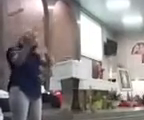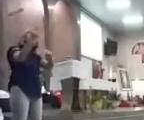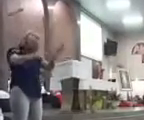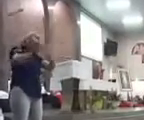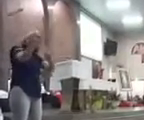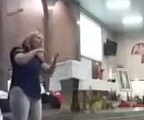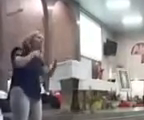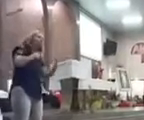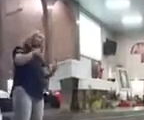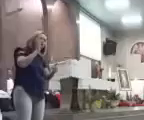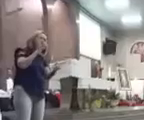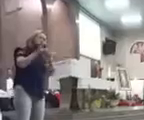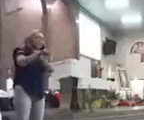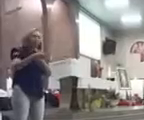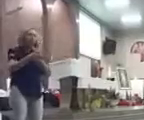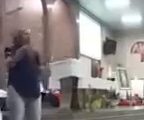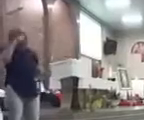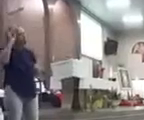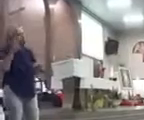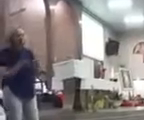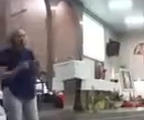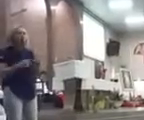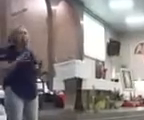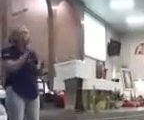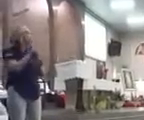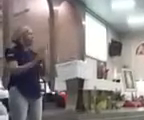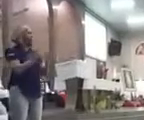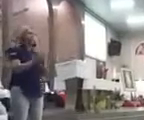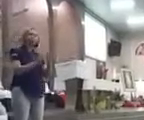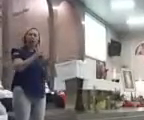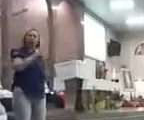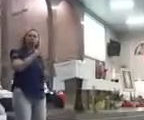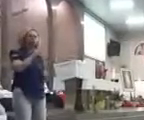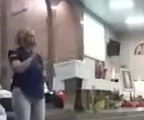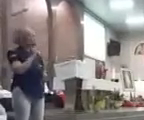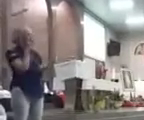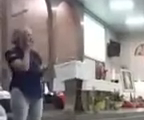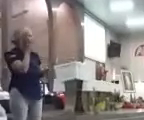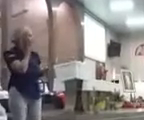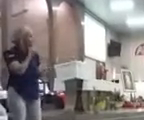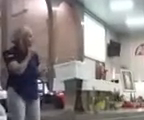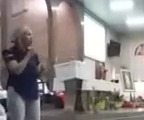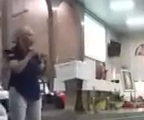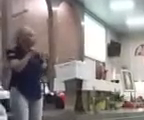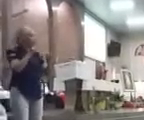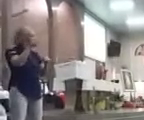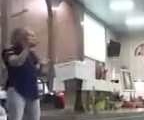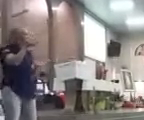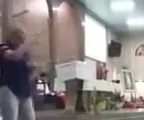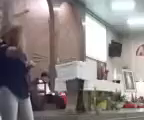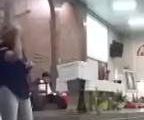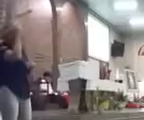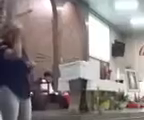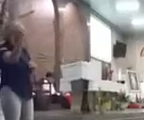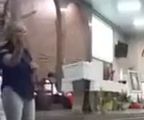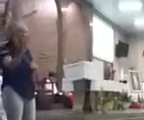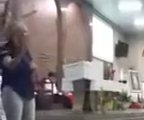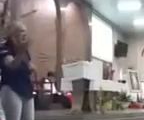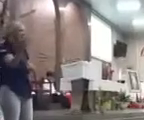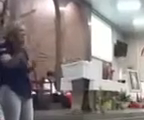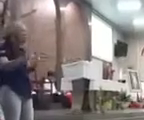os animais cevados, tudo organizado. Mas as pessoas que foram convidadas para esta